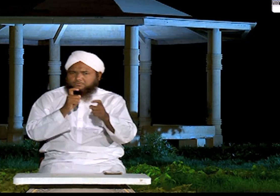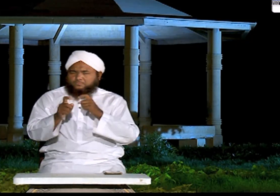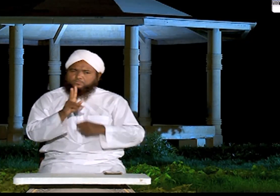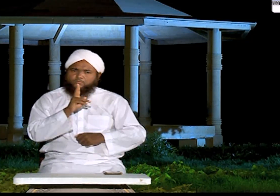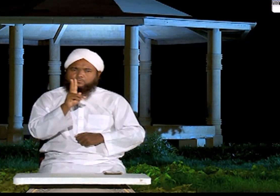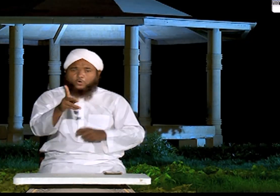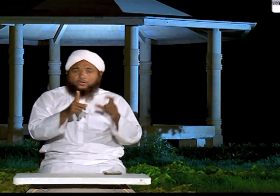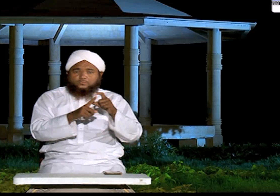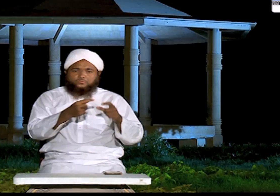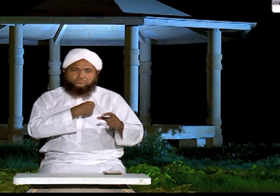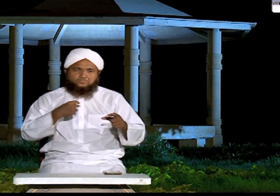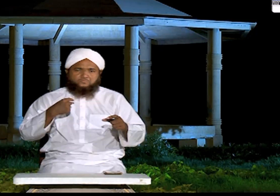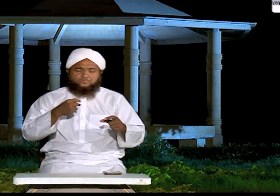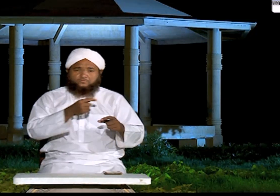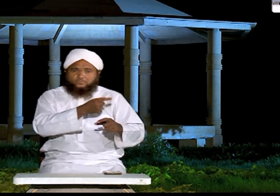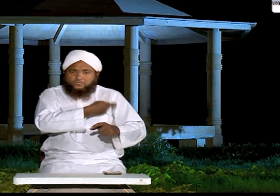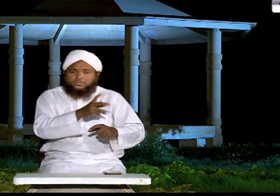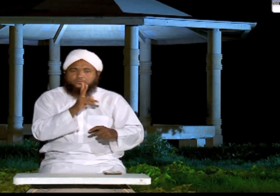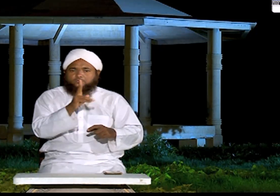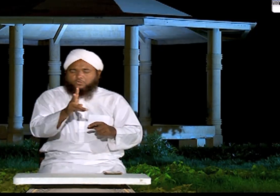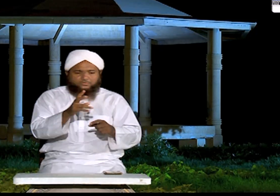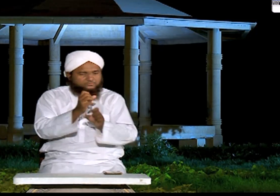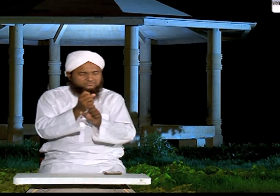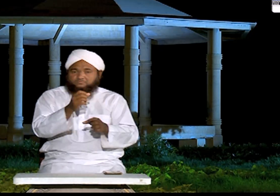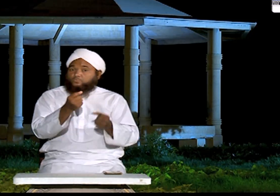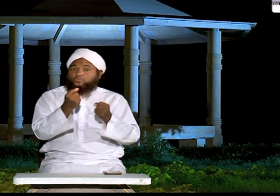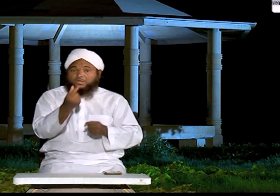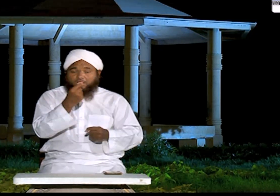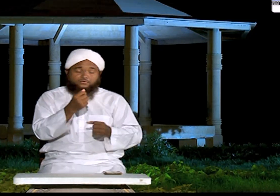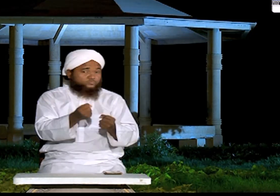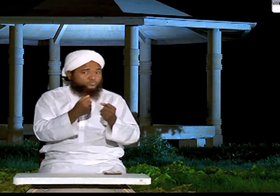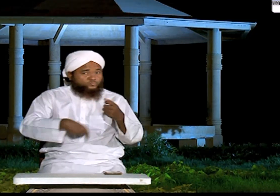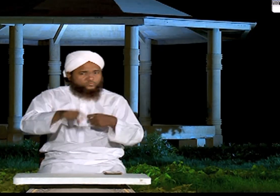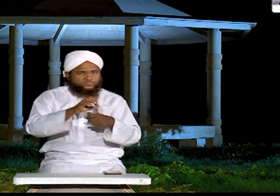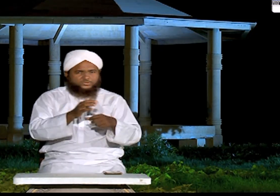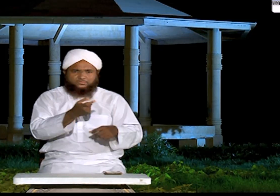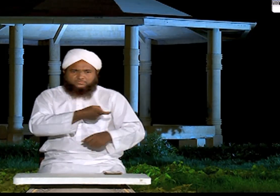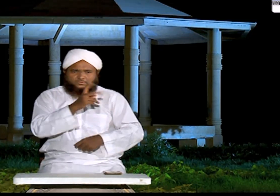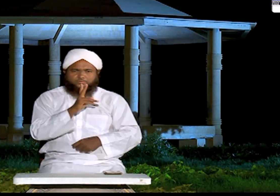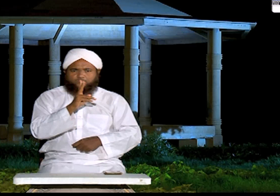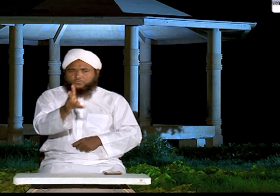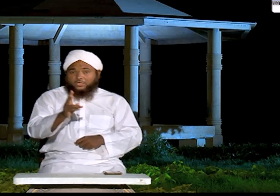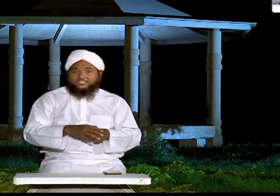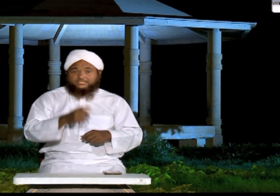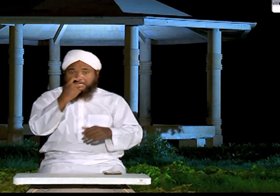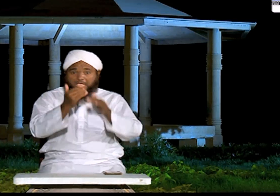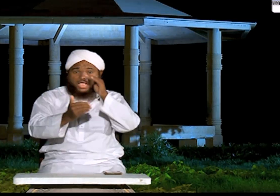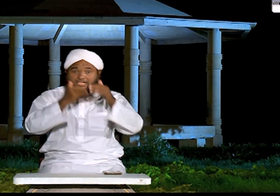مگر کوئی بھی طبع کا علاج دریافت نہ کر سکا طبیبوں کا کہنا تھا کہ یہ کوئی آسمانی معاملہ